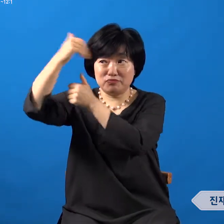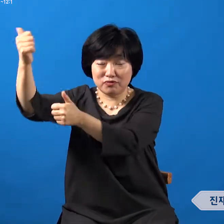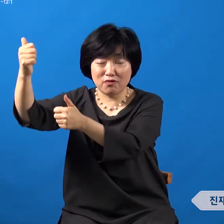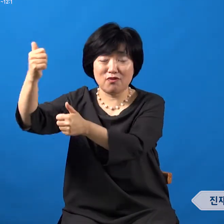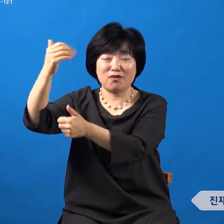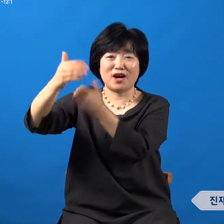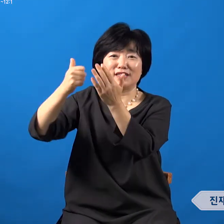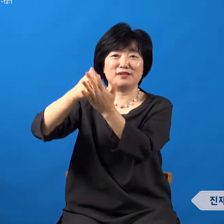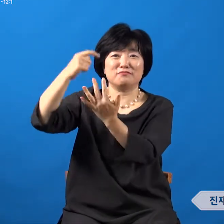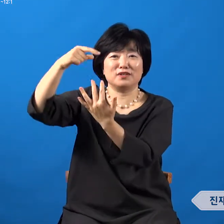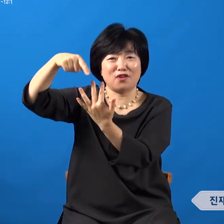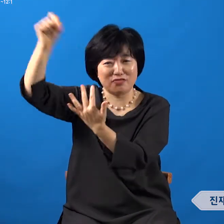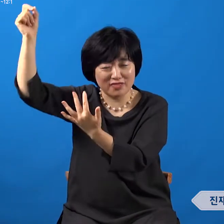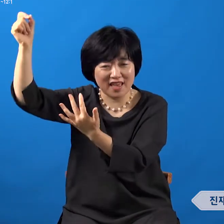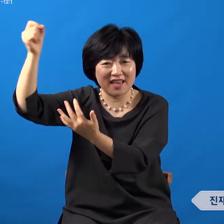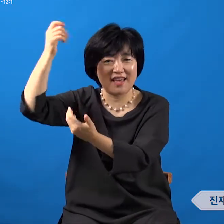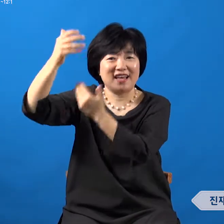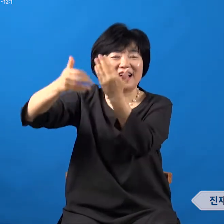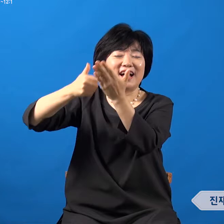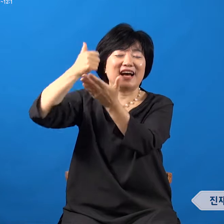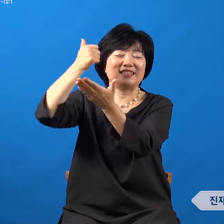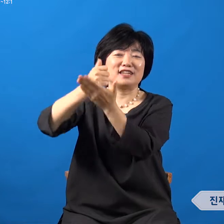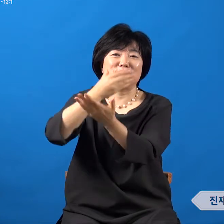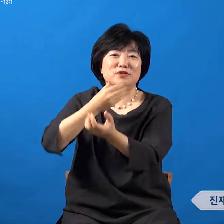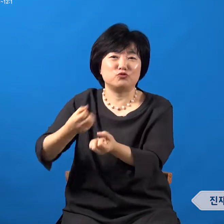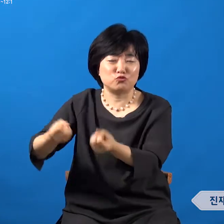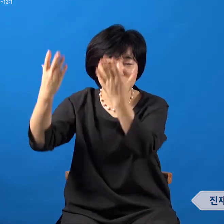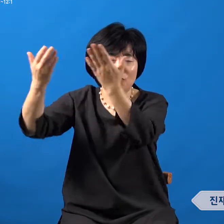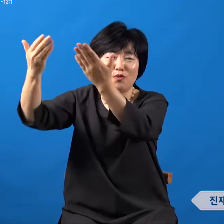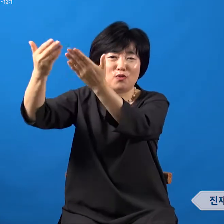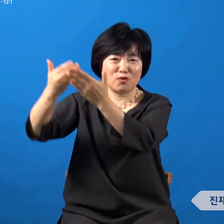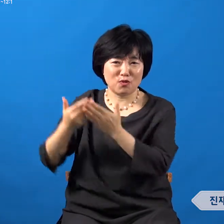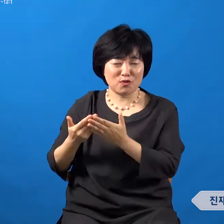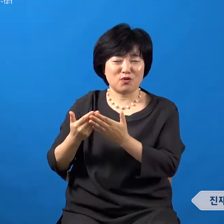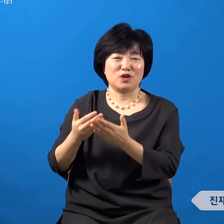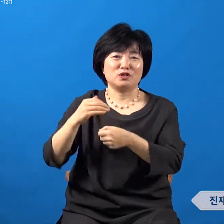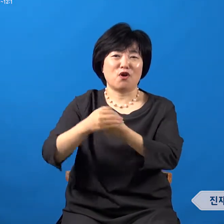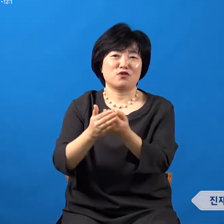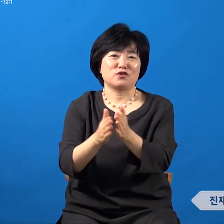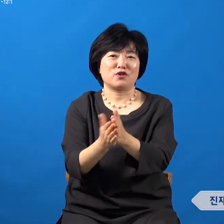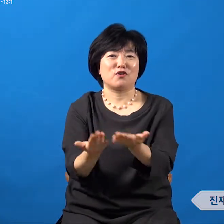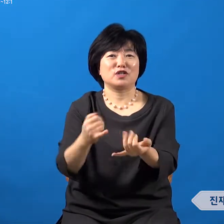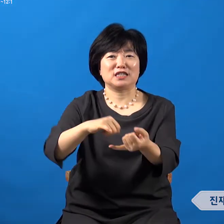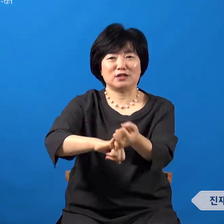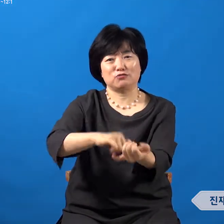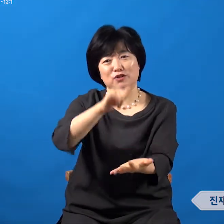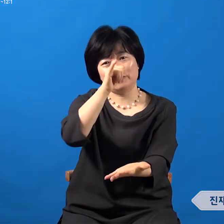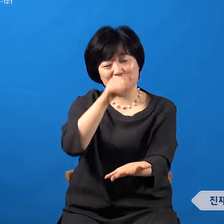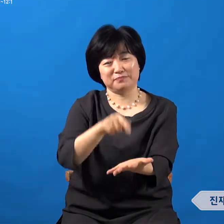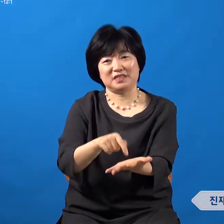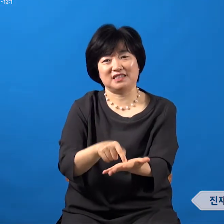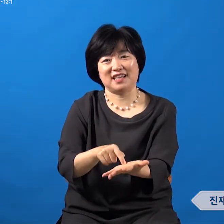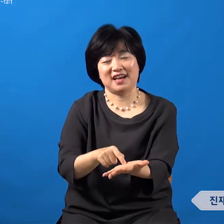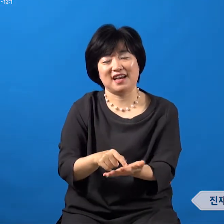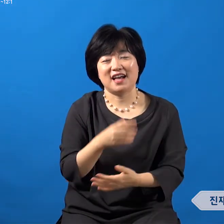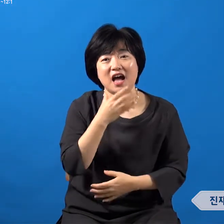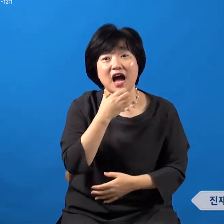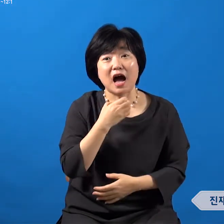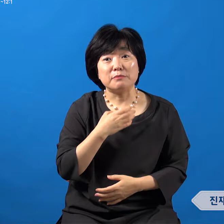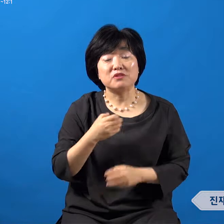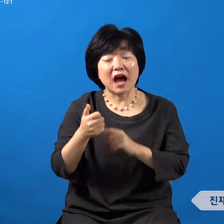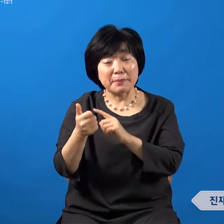하나님의 축복, 하나님의 은혜를 성경은 말씀하고 있습니다. 아브라함의